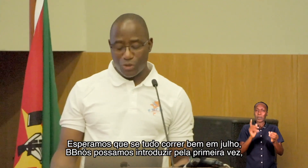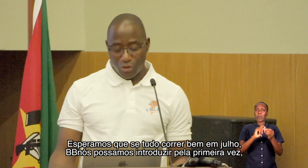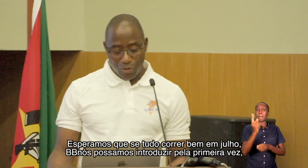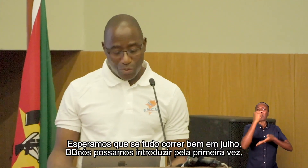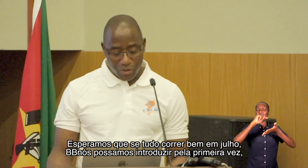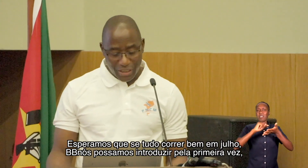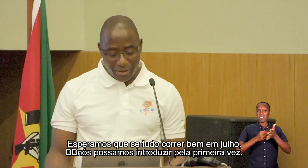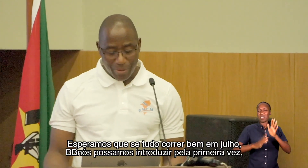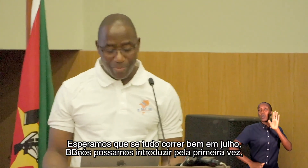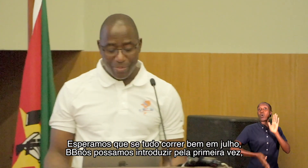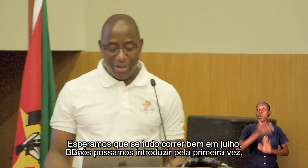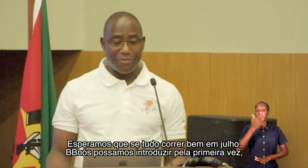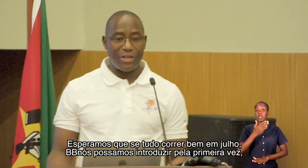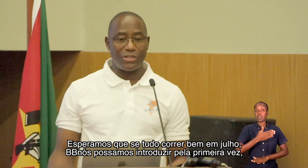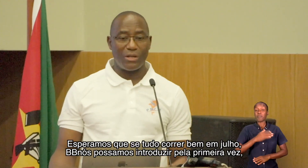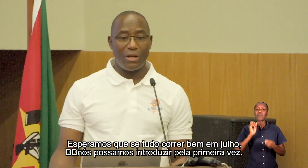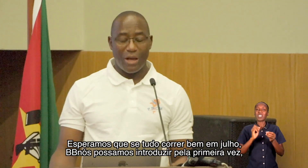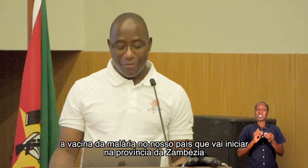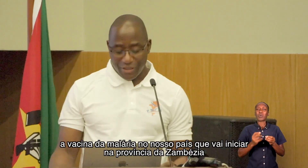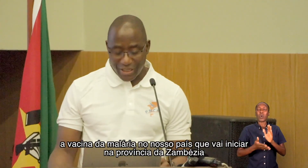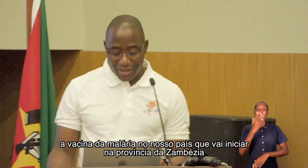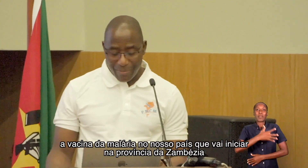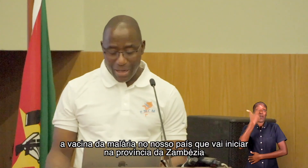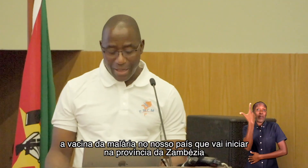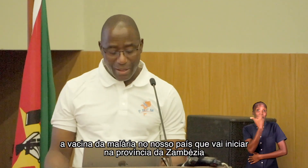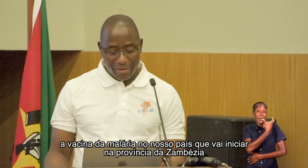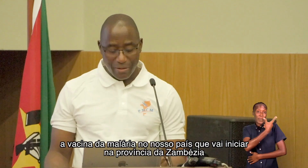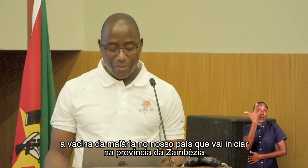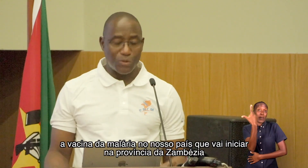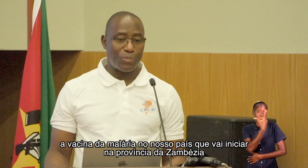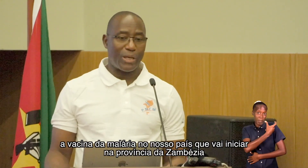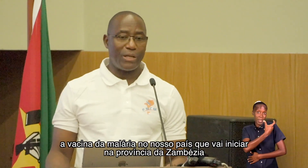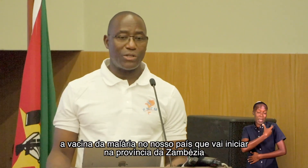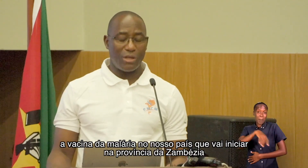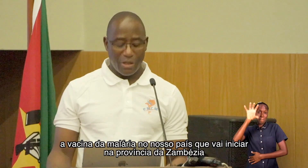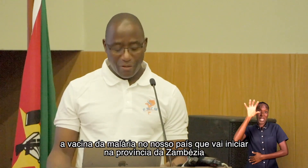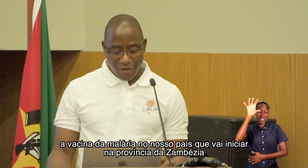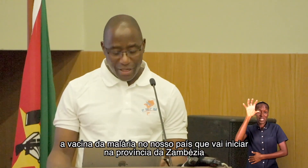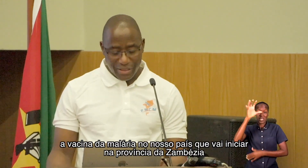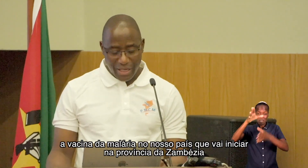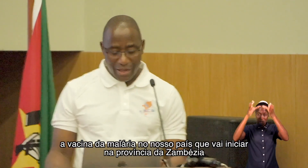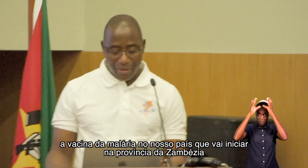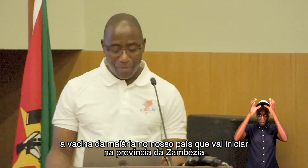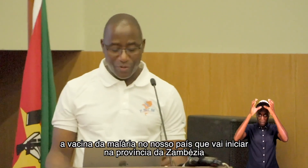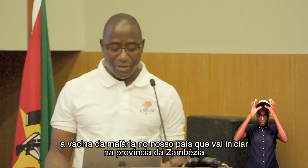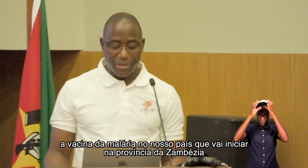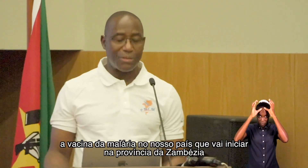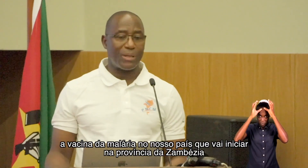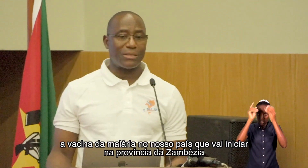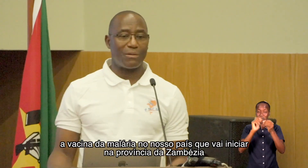introduzir pela primeira vez a vacina da malária no nosso país, que vai iniciar na província de Zambésia,